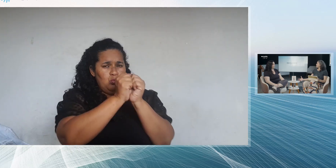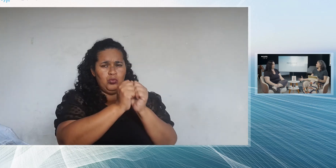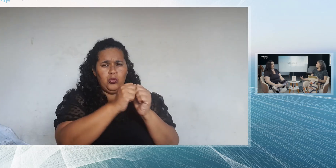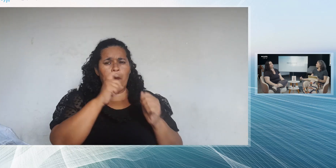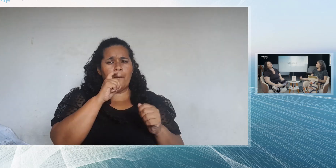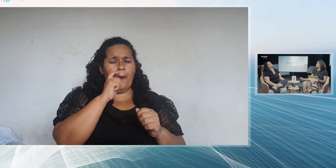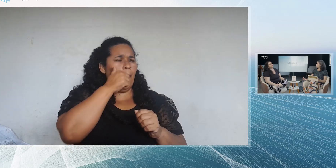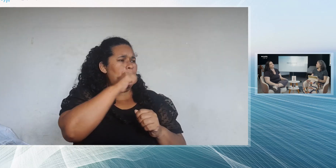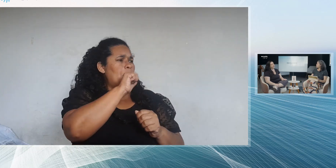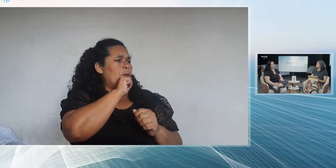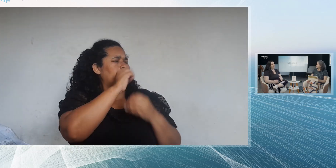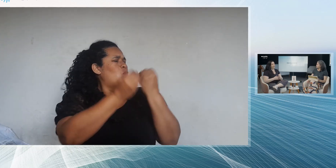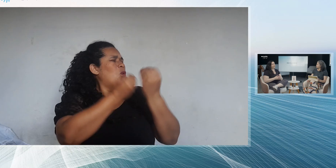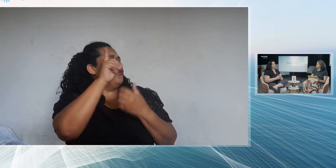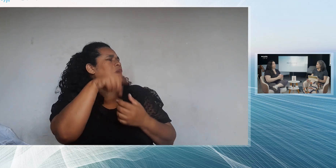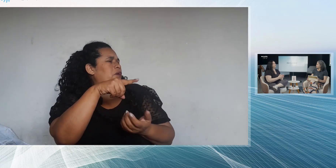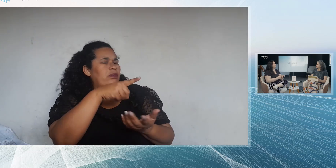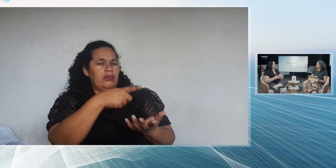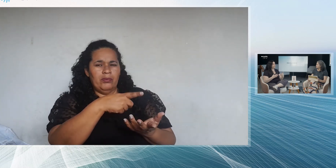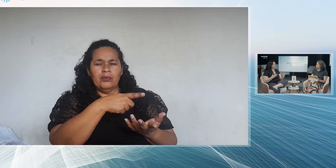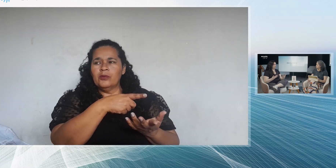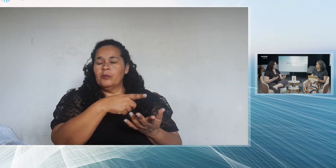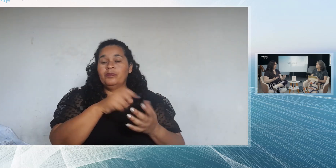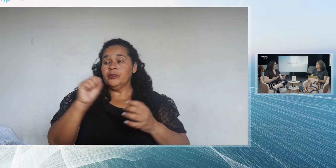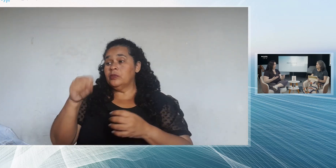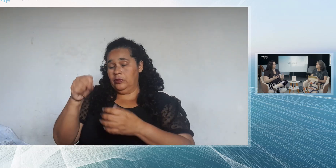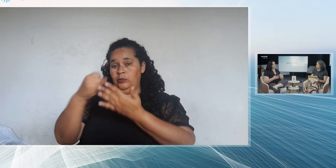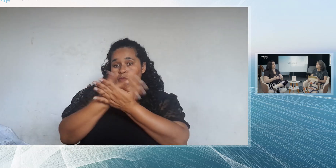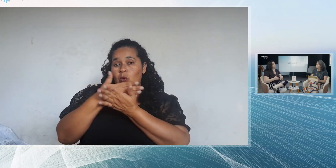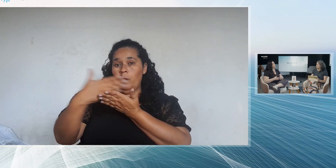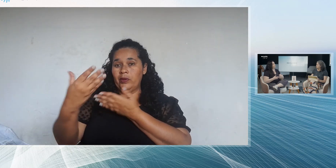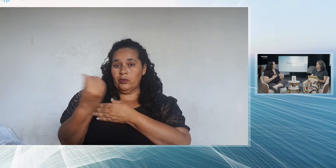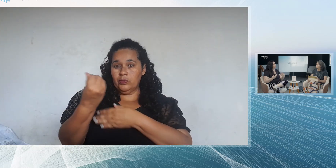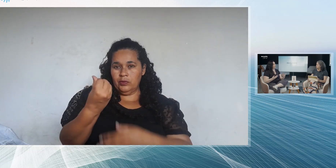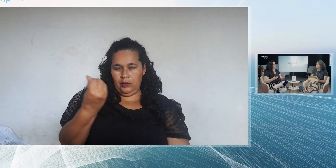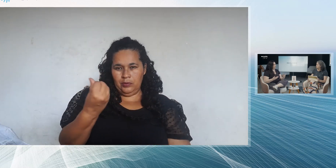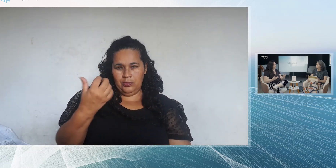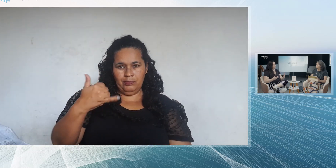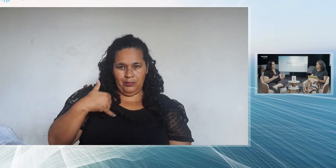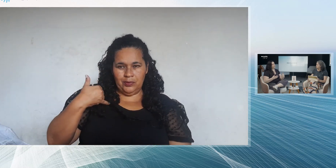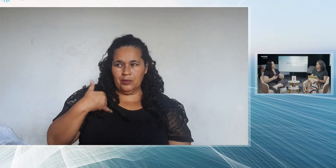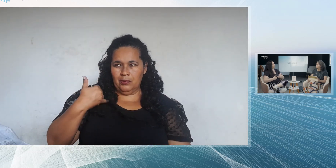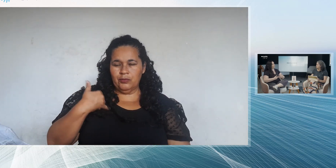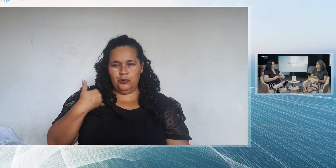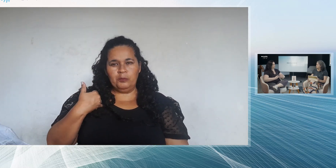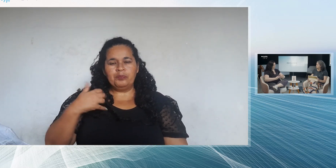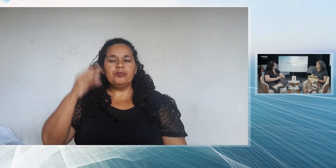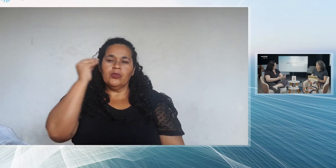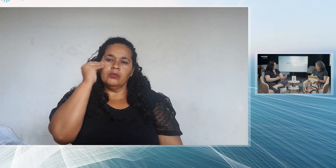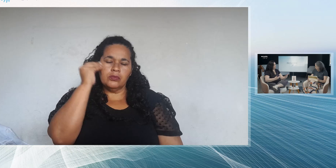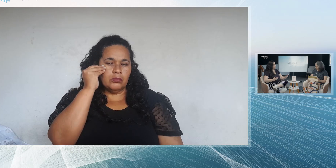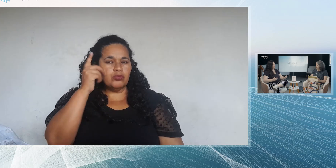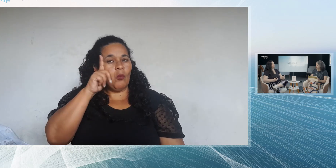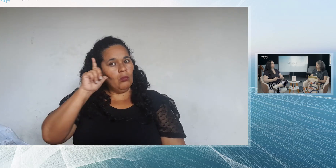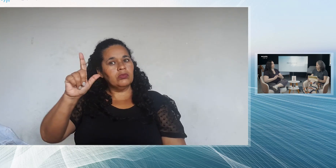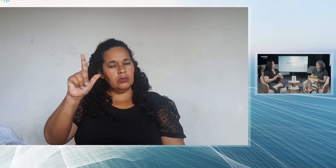respondendo esse teste? Como que funciona isso? Sim, a partir dos 6 anos, nós temos instrumentos validados para investigar todas